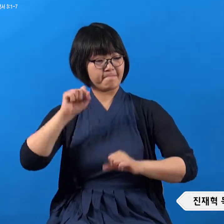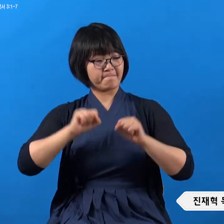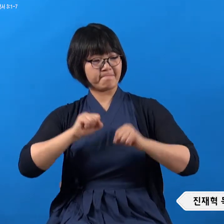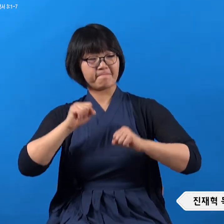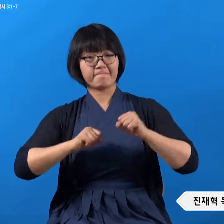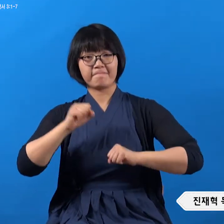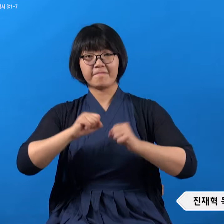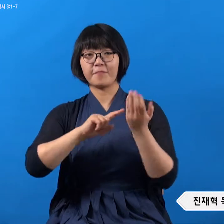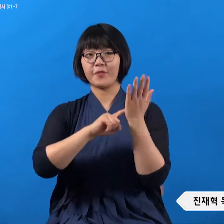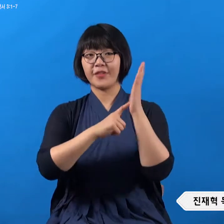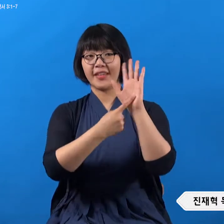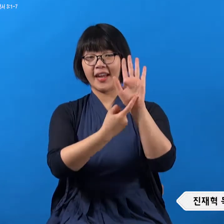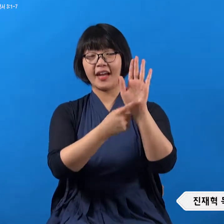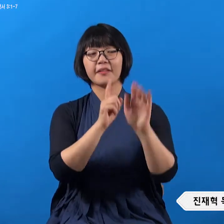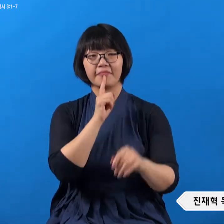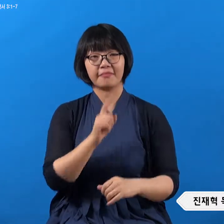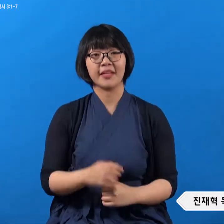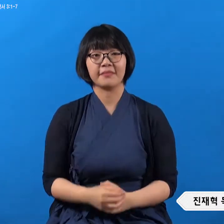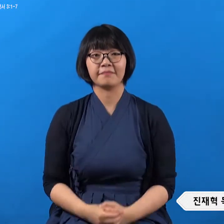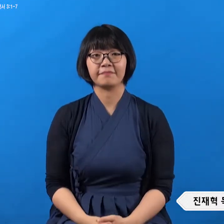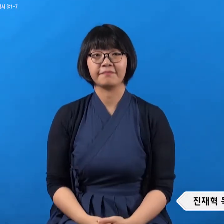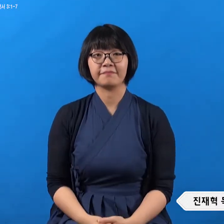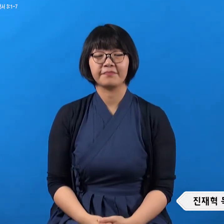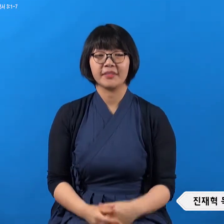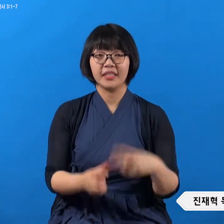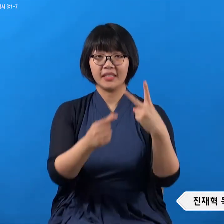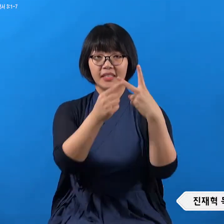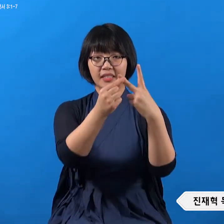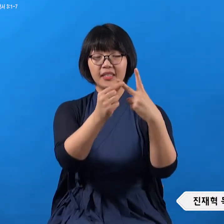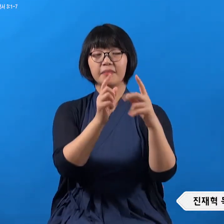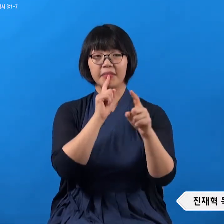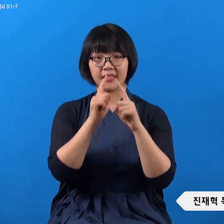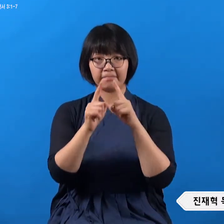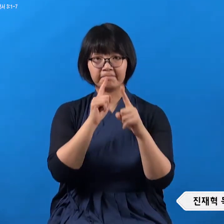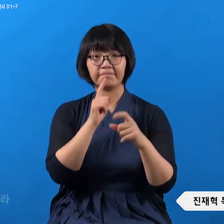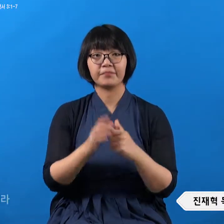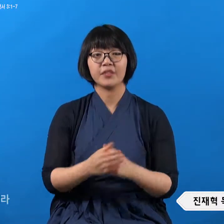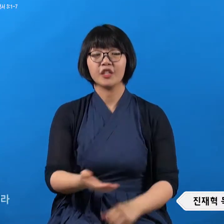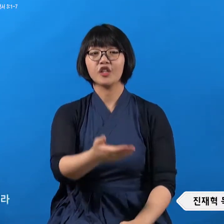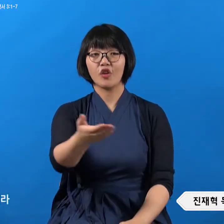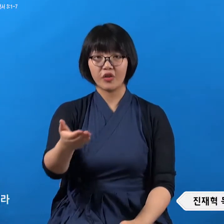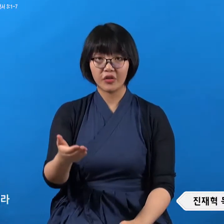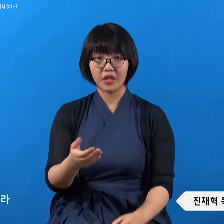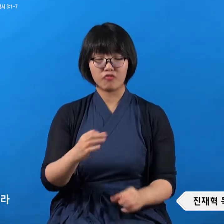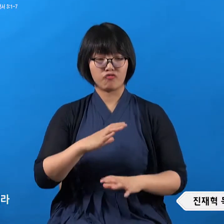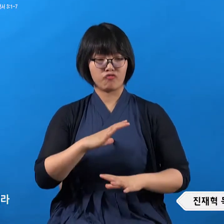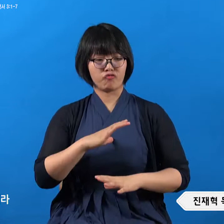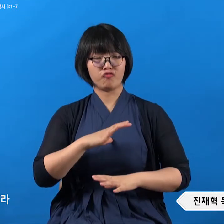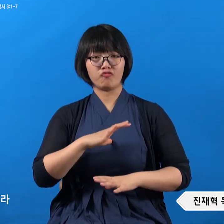행실로 보이라 말씀하고 있습니다. 2절 말씀입니다.